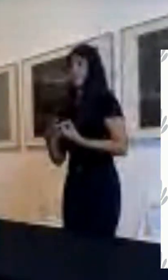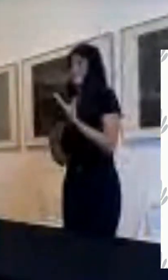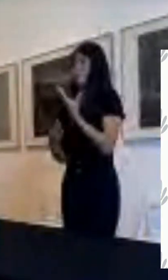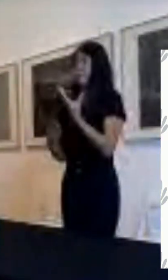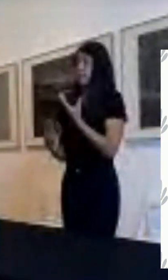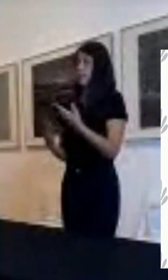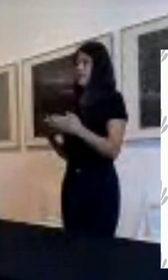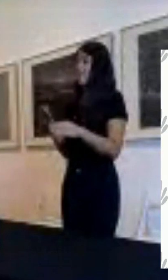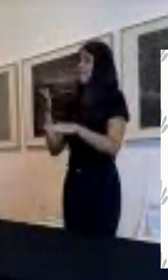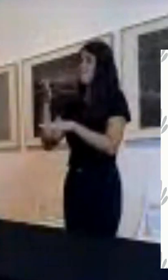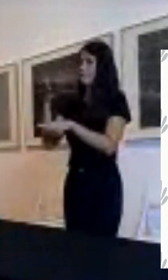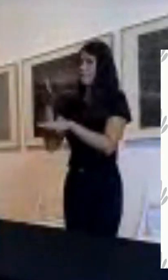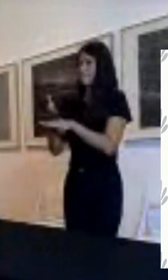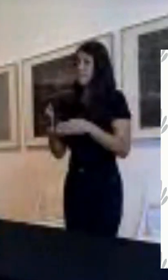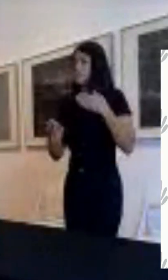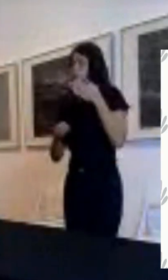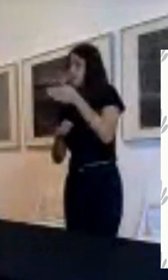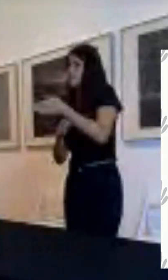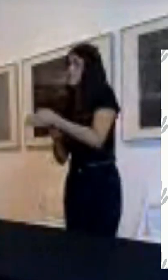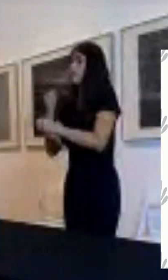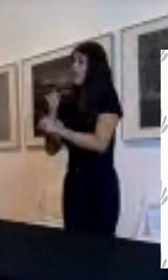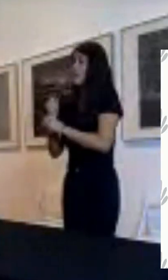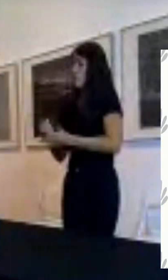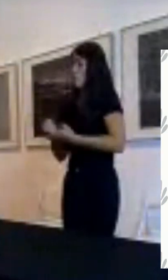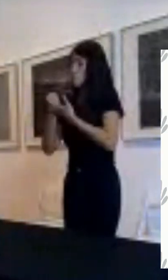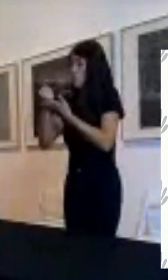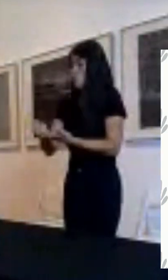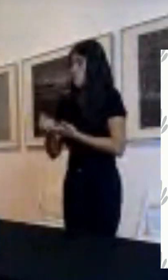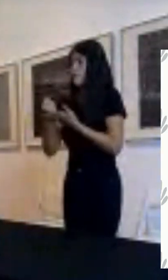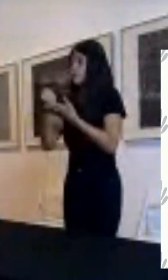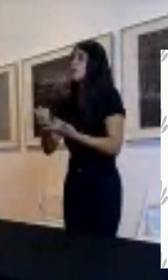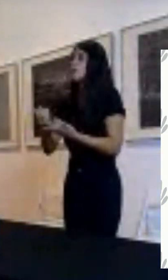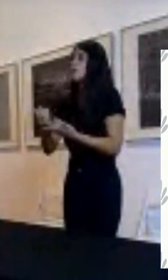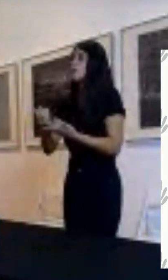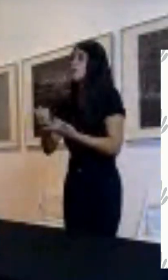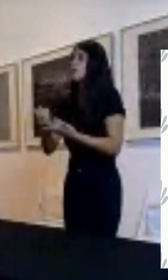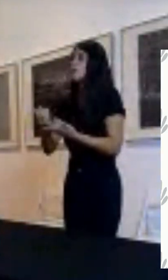visitas con un trabajo colaborativo de recursos también, ¿cierto?, porque